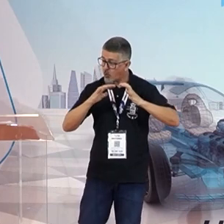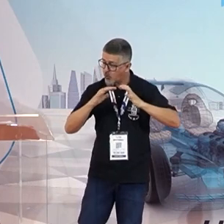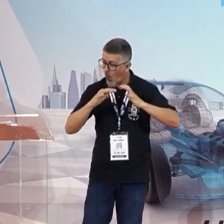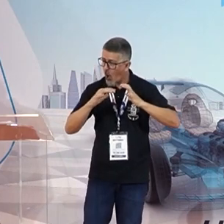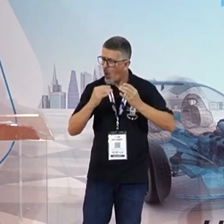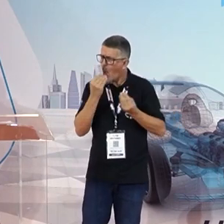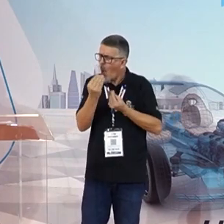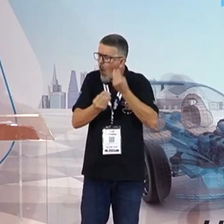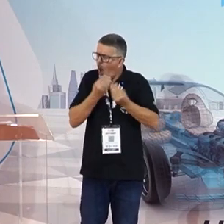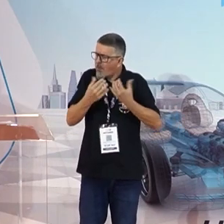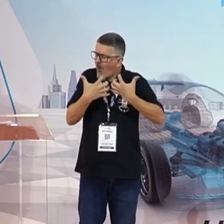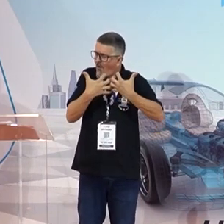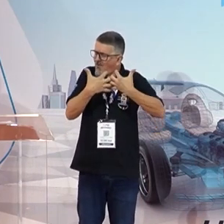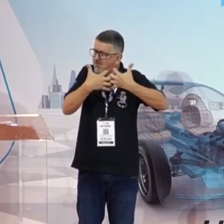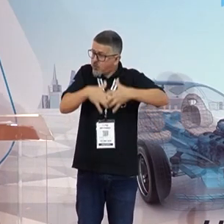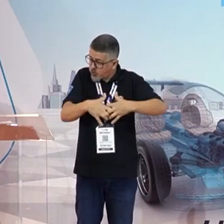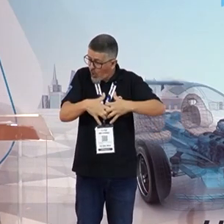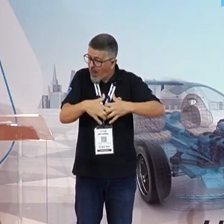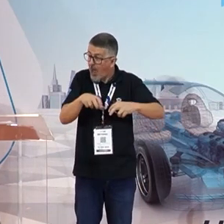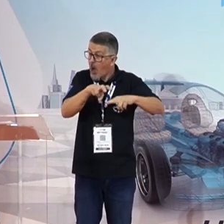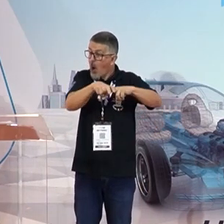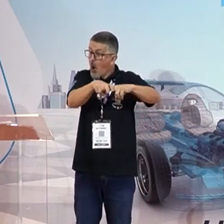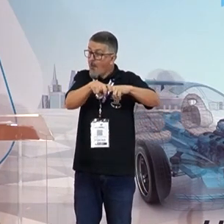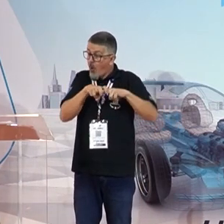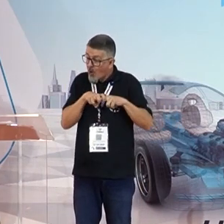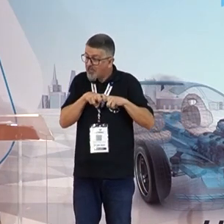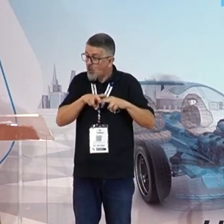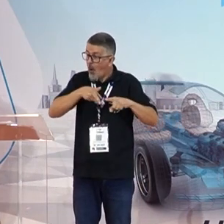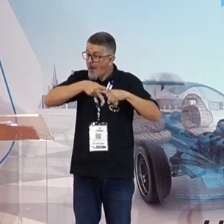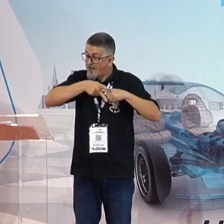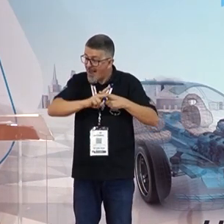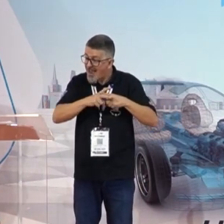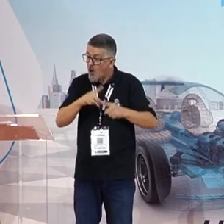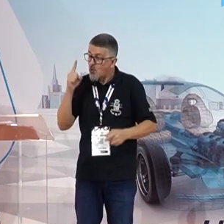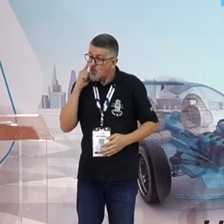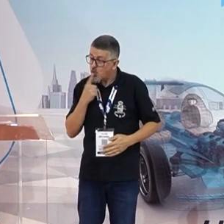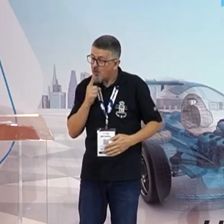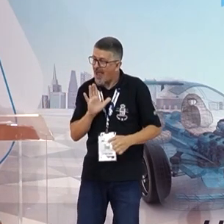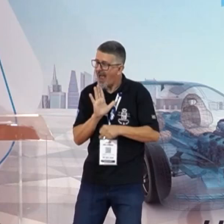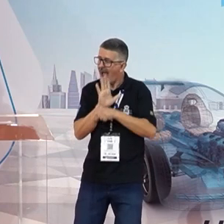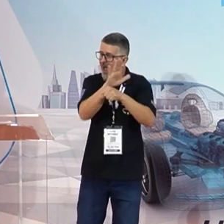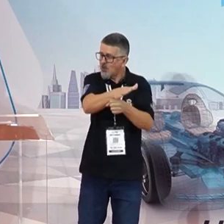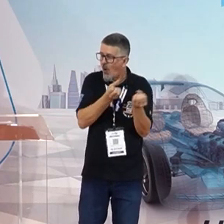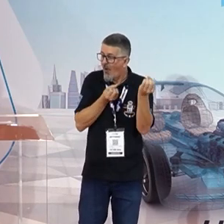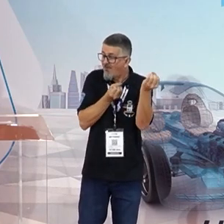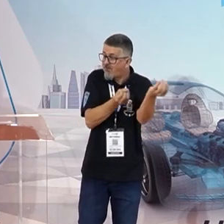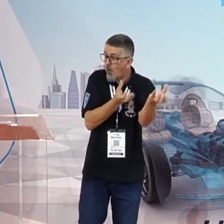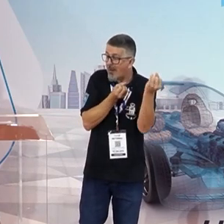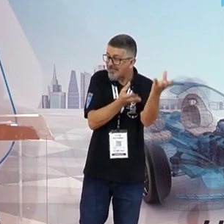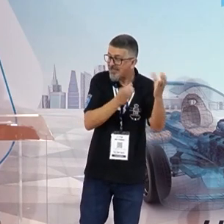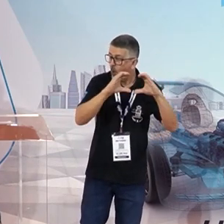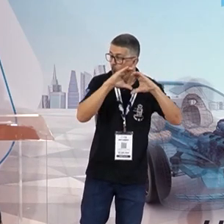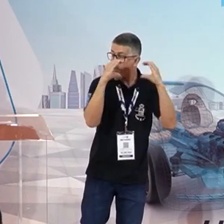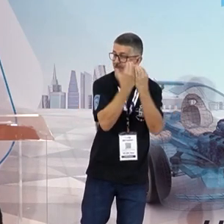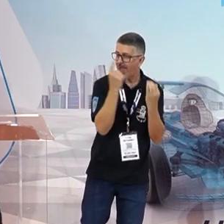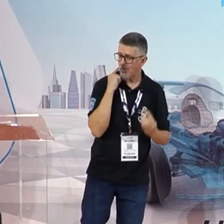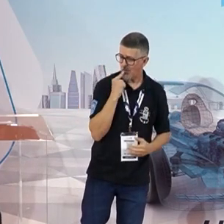Motor, como funciona o motor e por isso, nós surdos estamos ajudando com essa